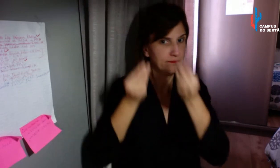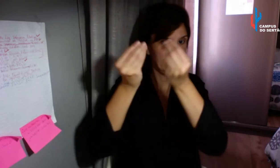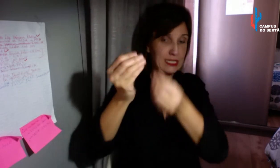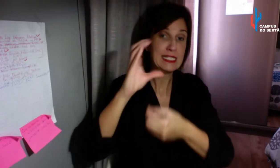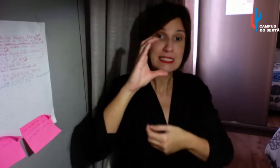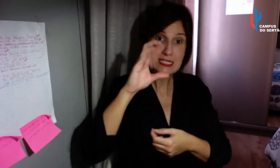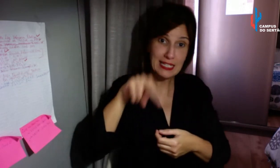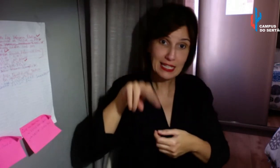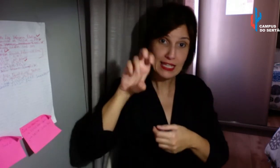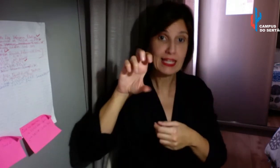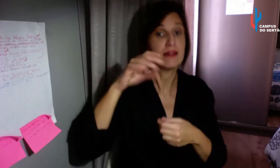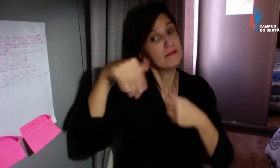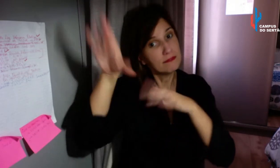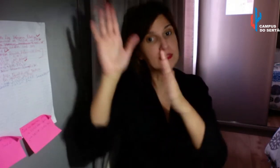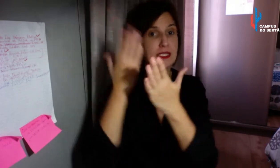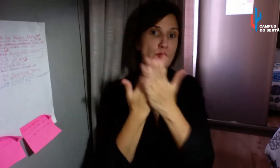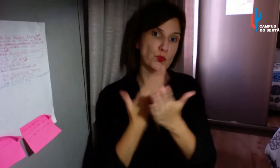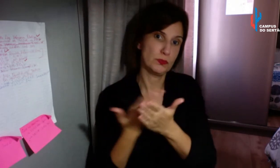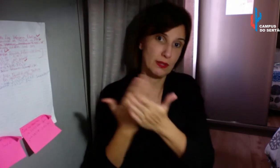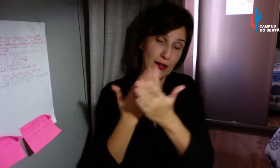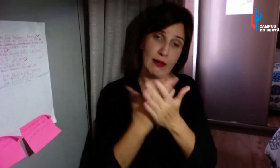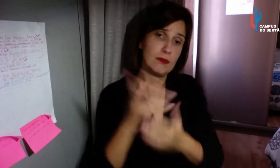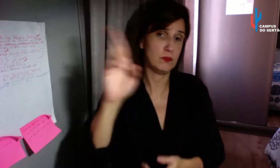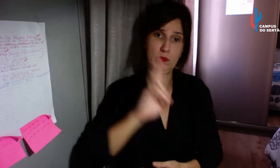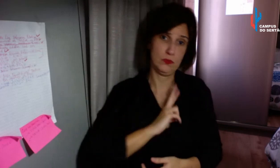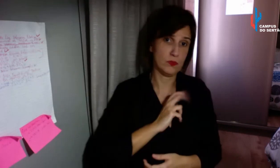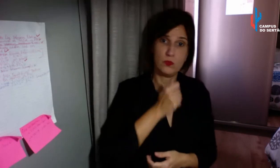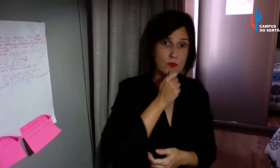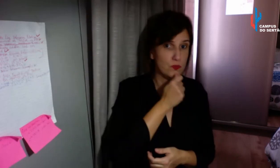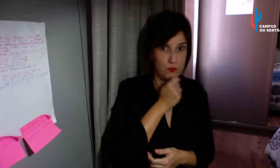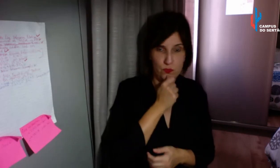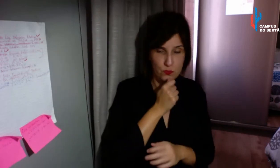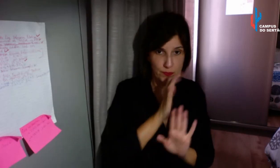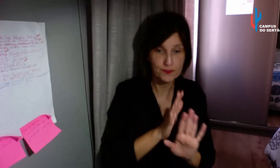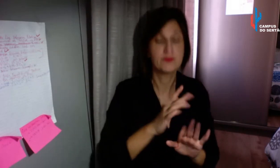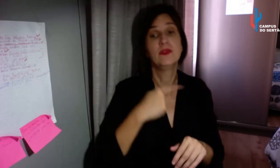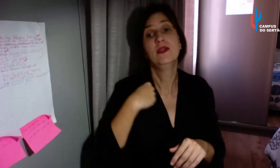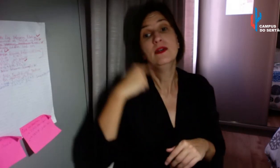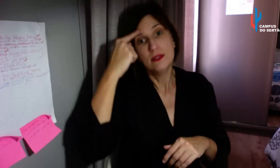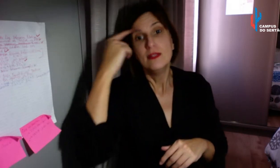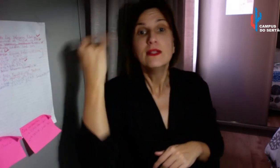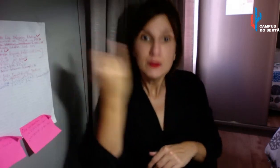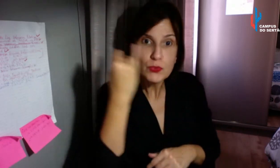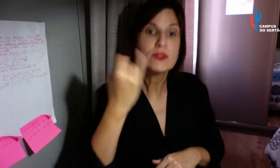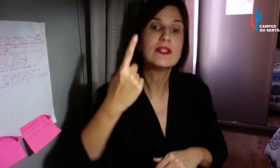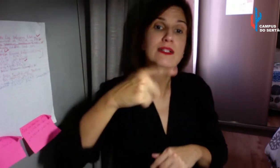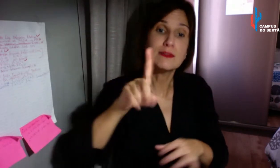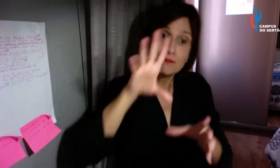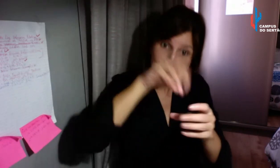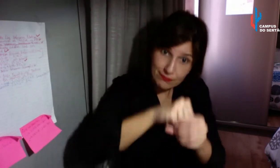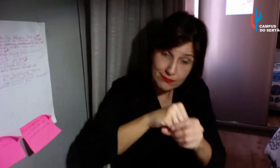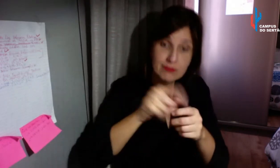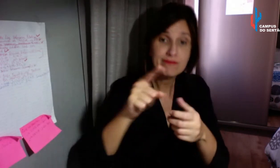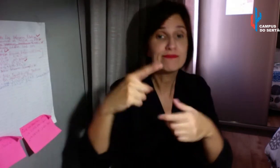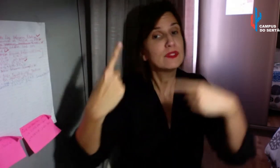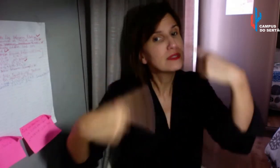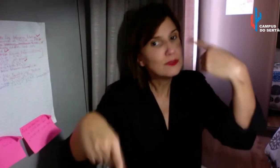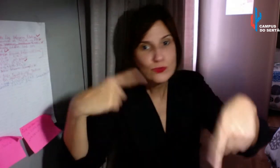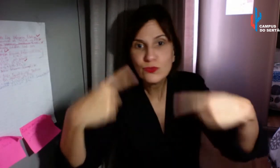pois a prefeitura só pode se responsabilizar pelo transporte a partir dos 12 anos de idade. Então, isso é algo que nós não